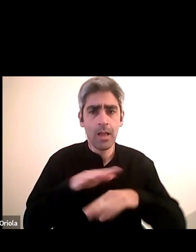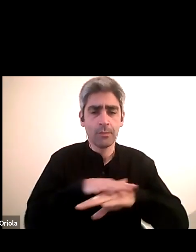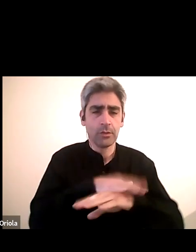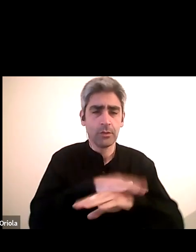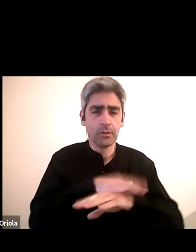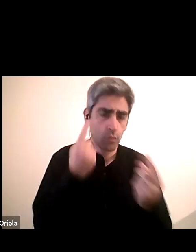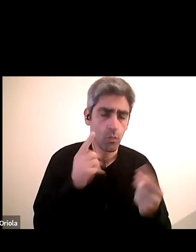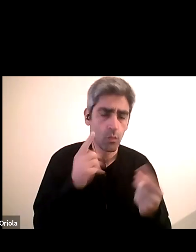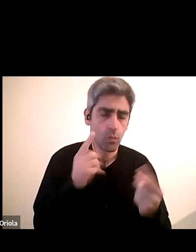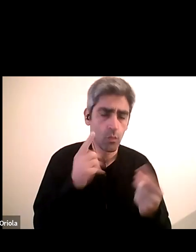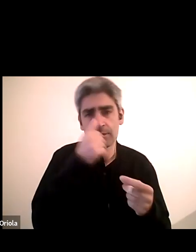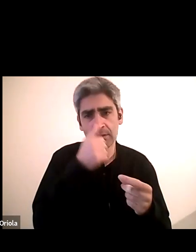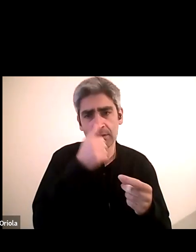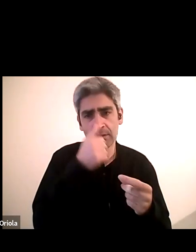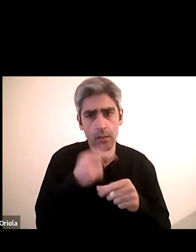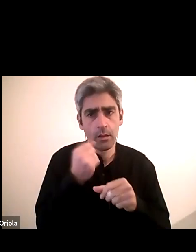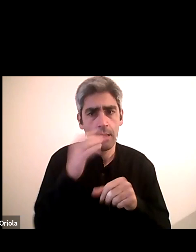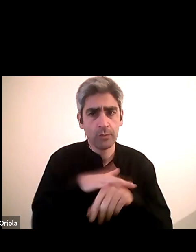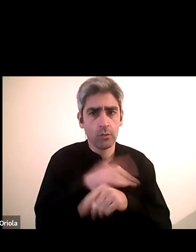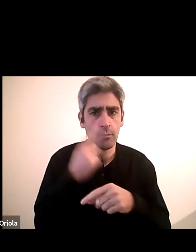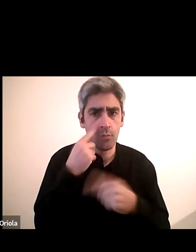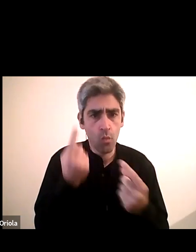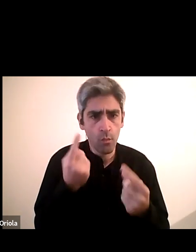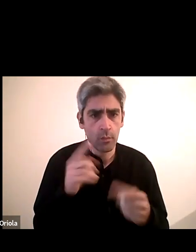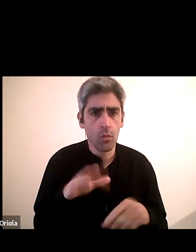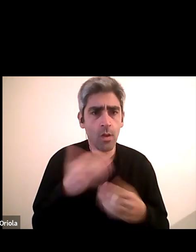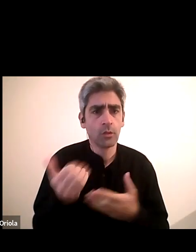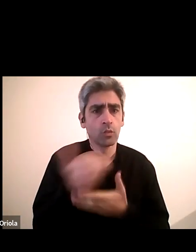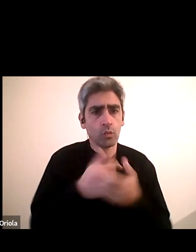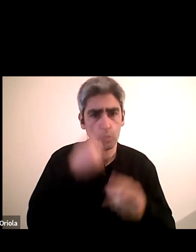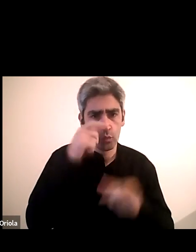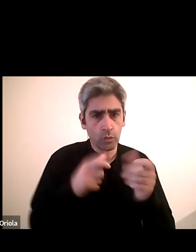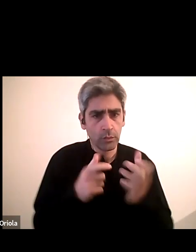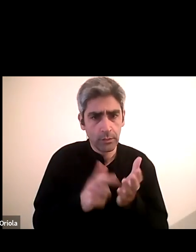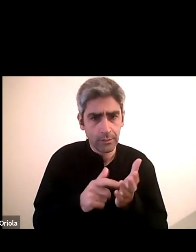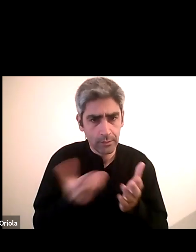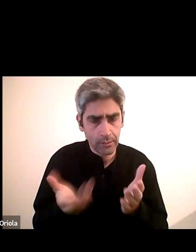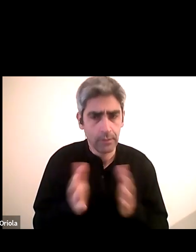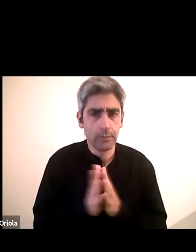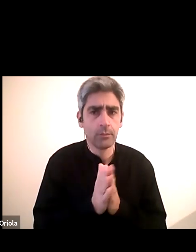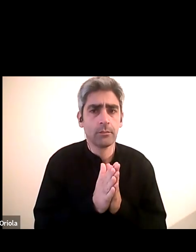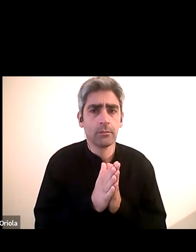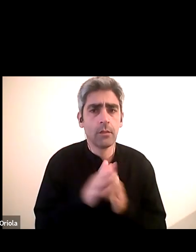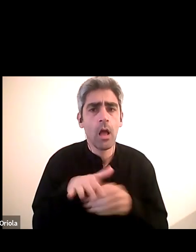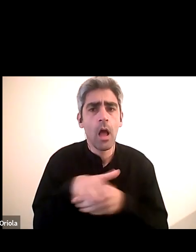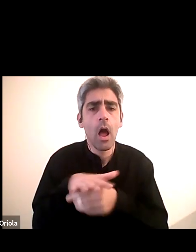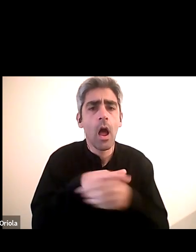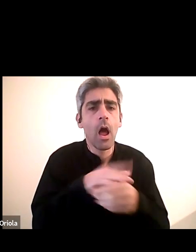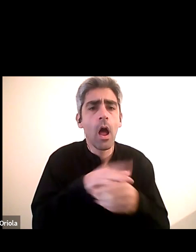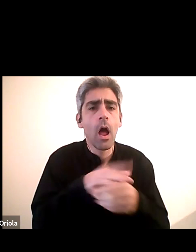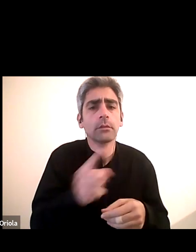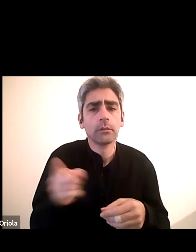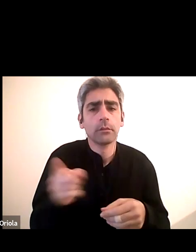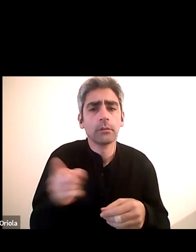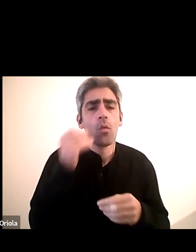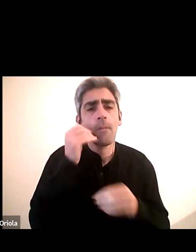quais são as atividades na administração pública, quais são os recursos humanos necessários e de que áreas, como é que se